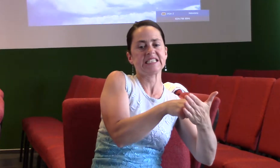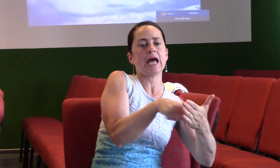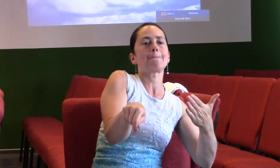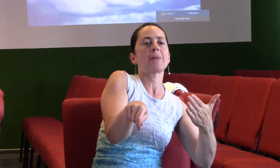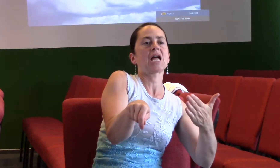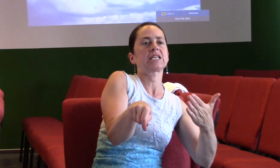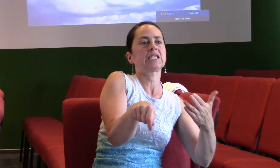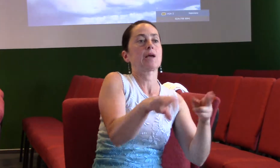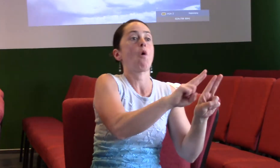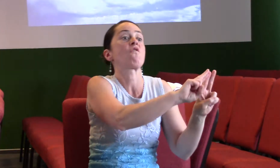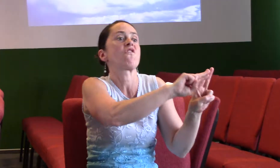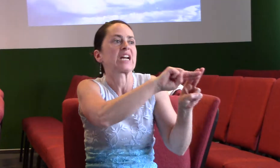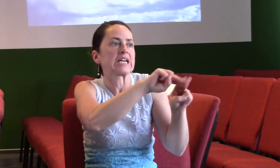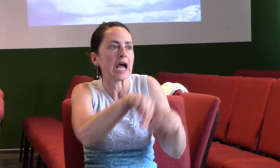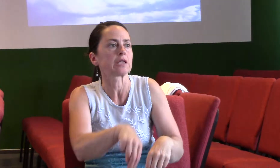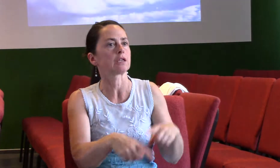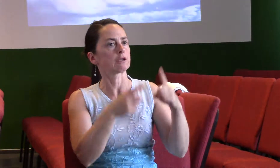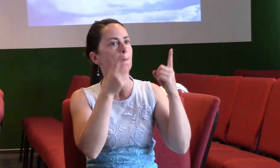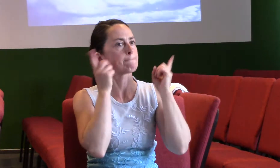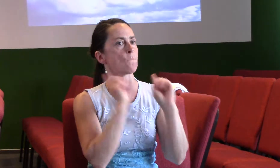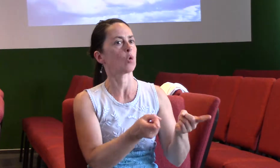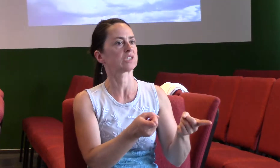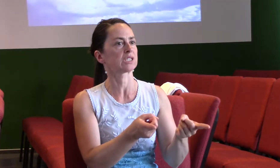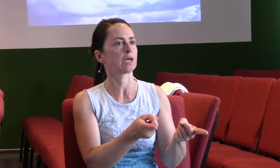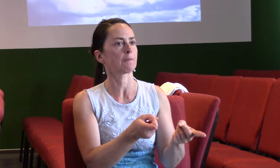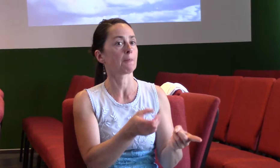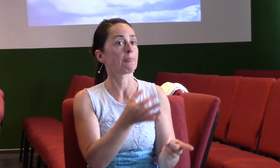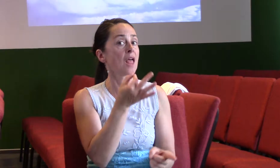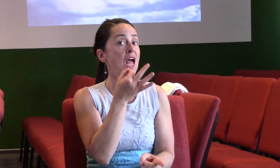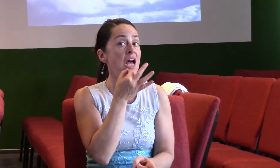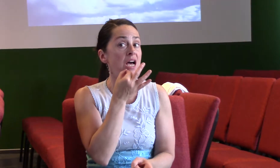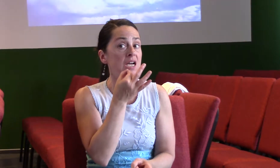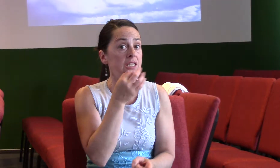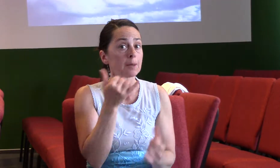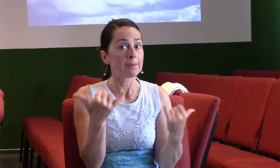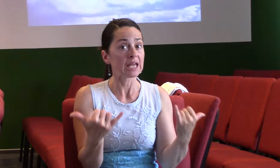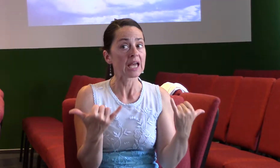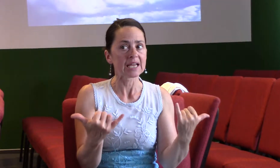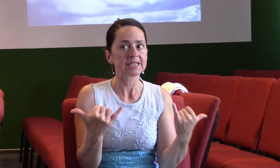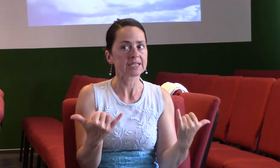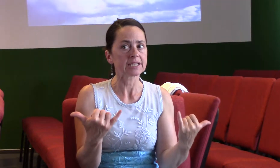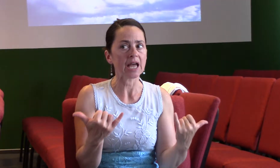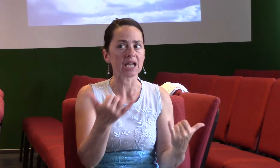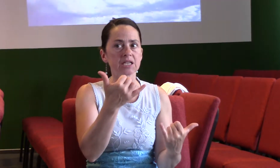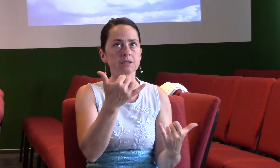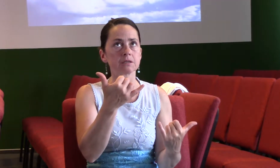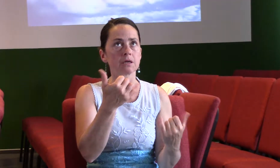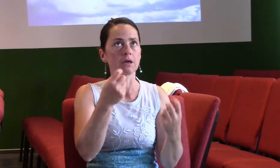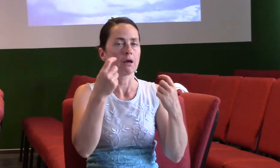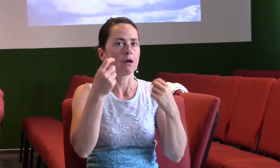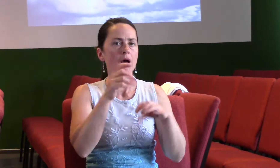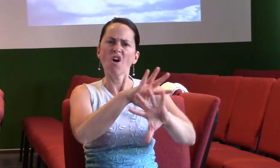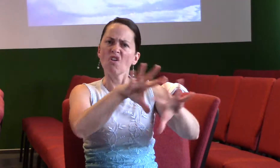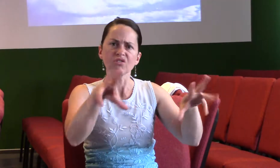Kdybyste si nic, prosím, vás nezapamatovali z toho, co tady říkám, zapamatujte si to, že